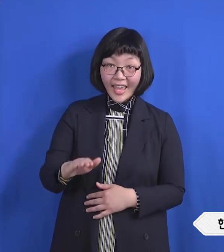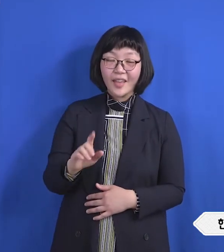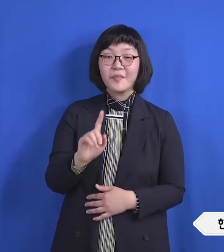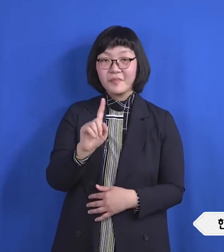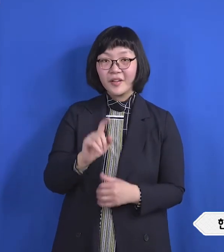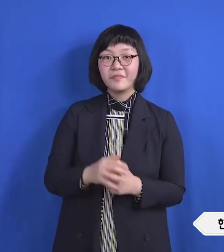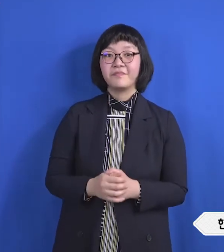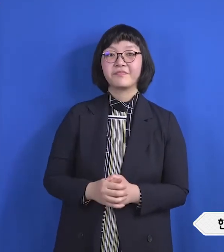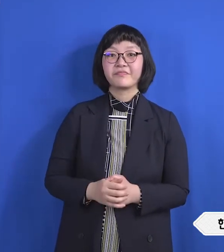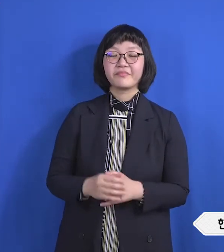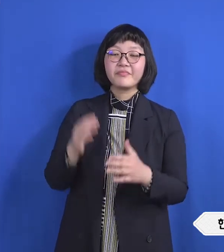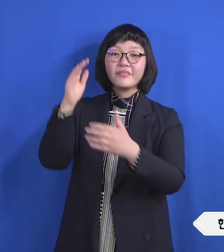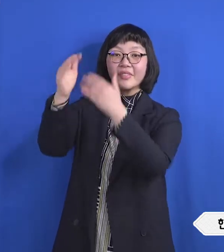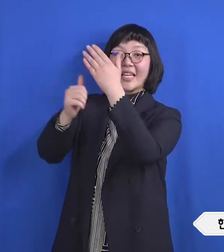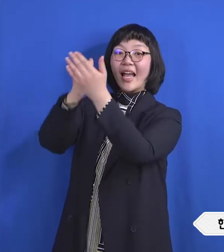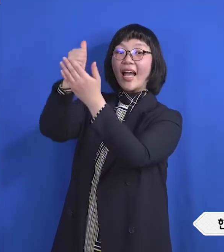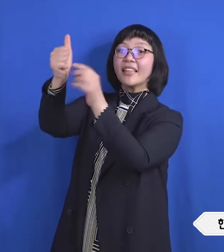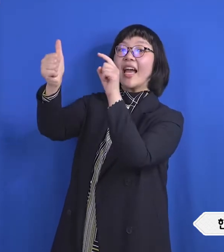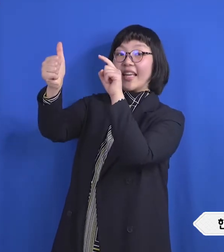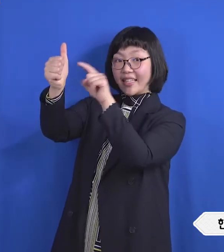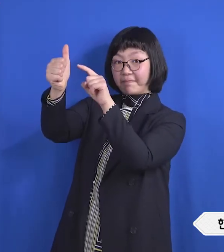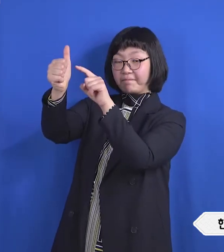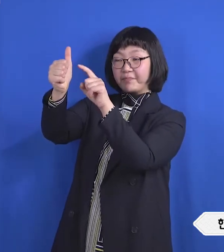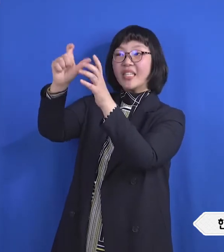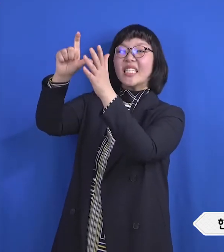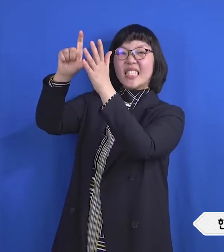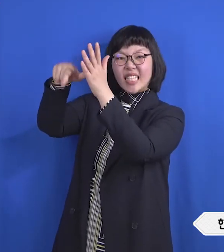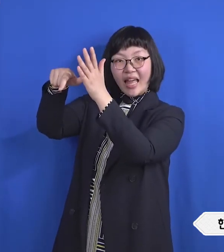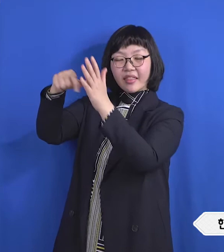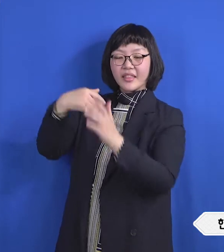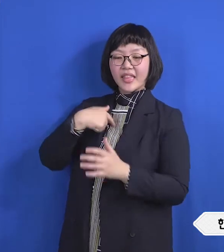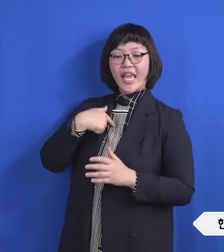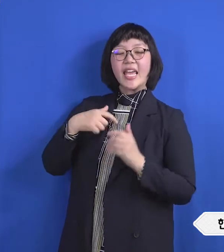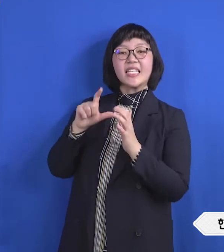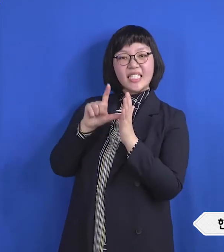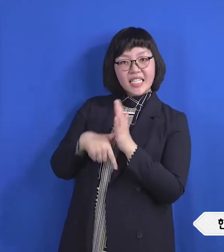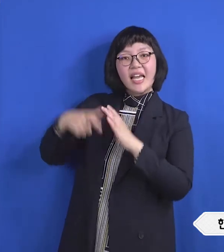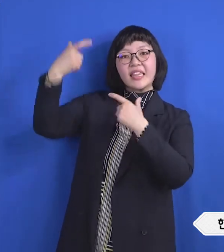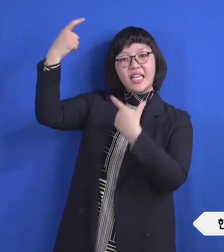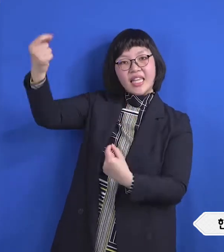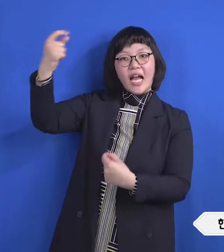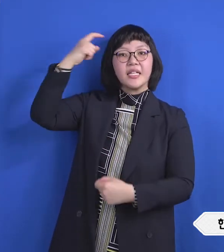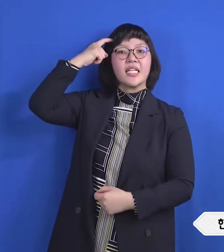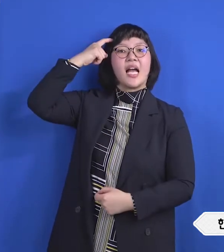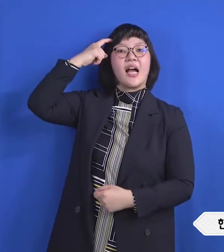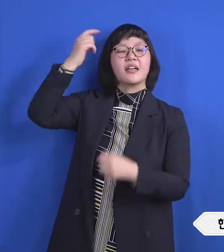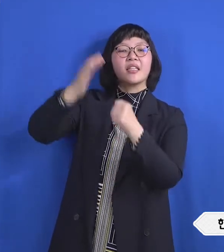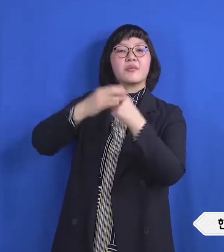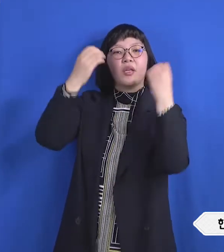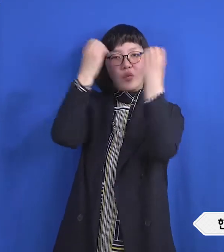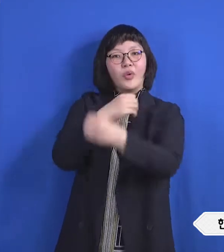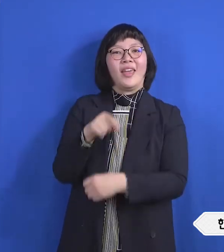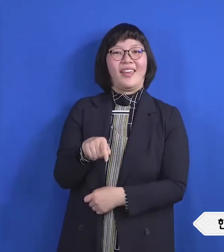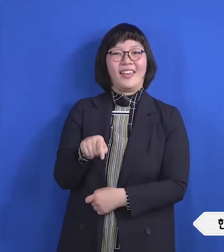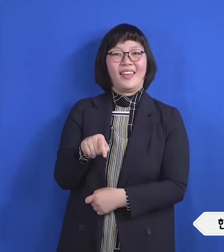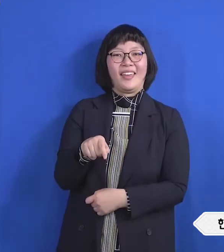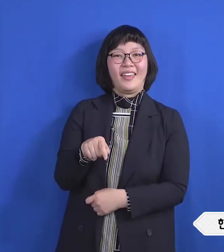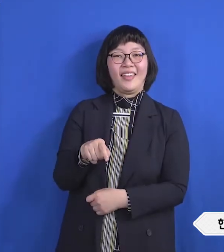그것은 하나님을 시간 속에 가두어 버리려고 하니까 생기는 오해입니다.